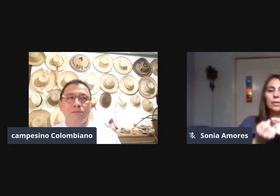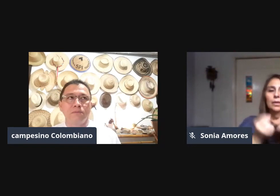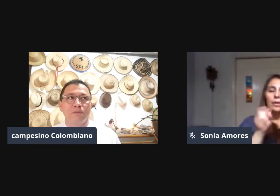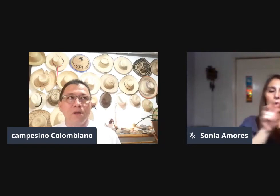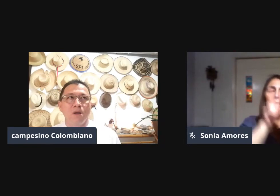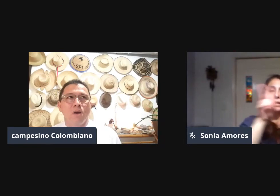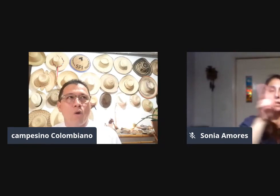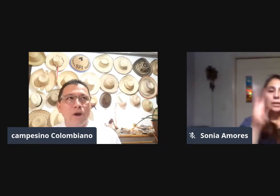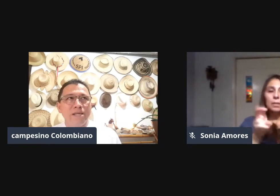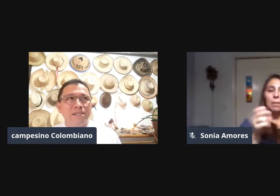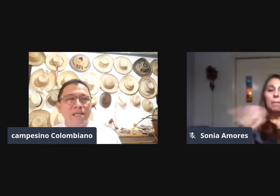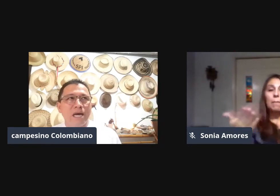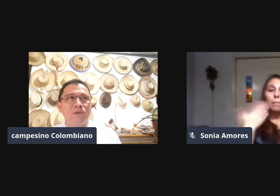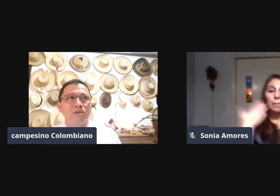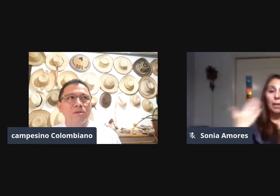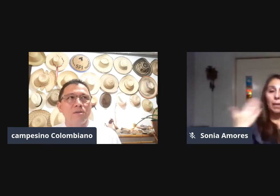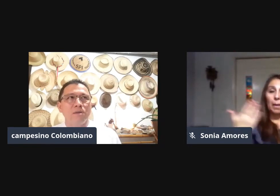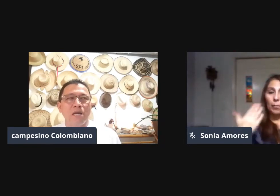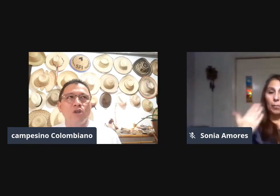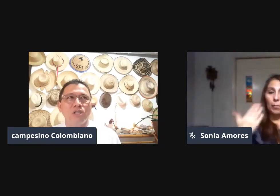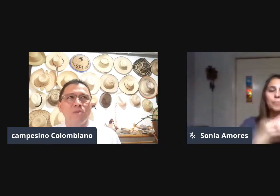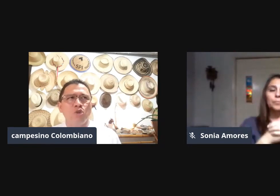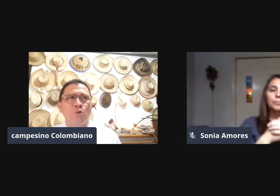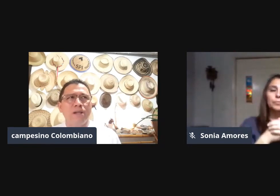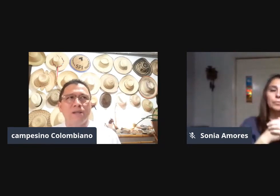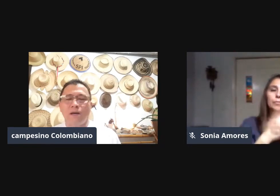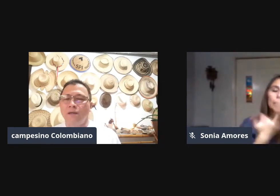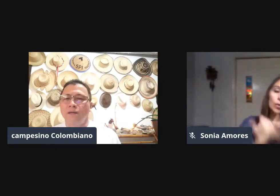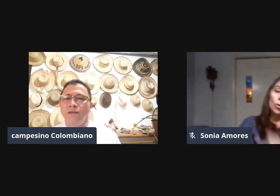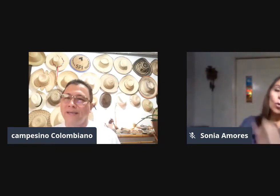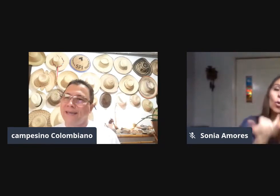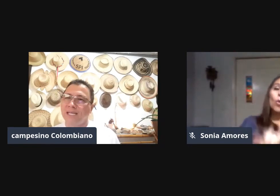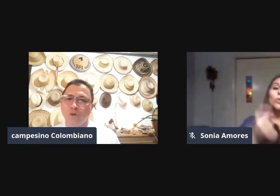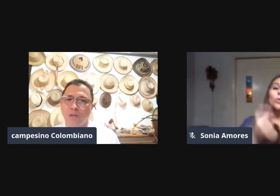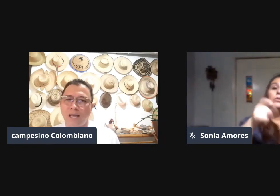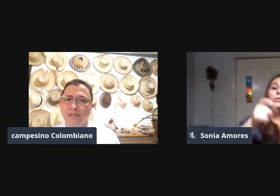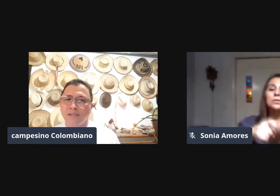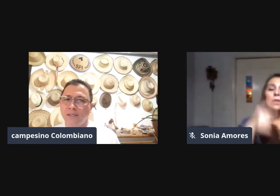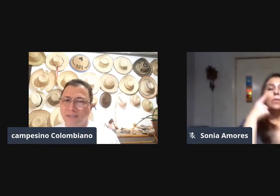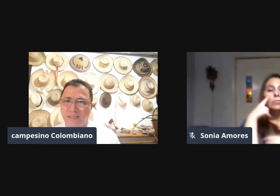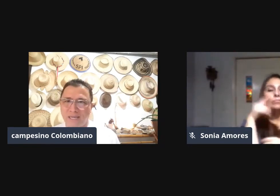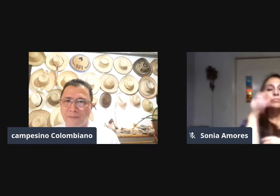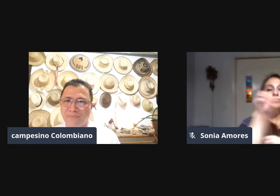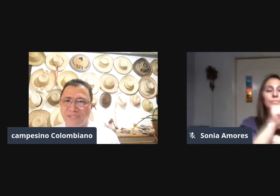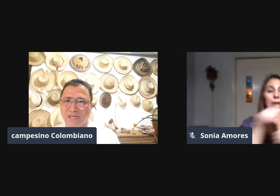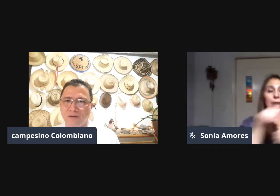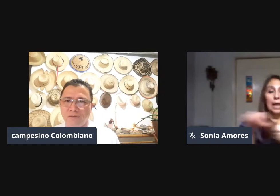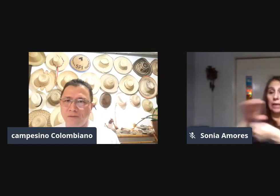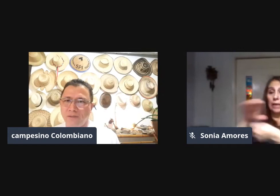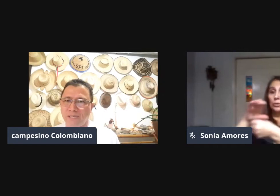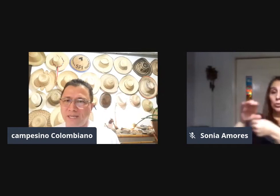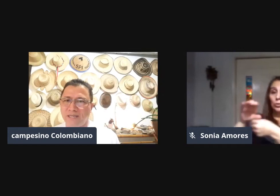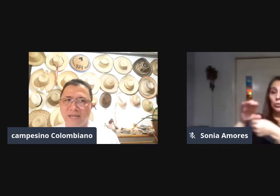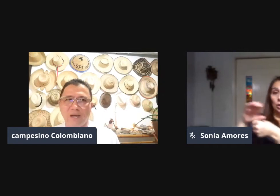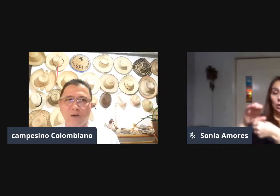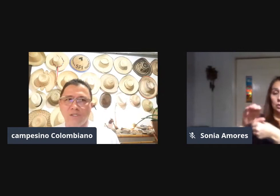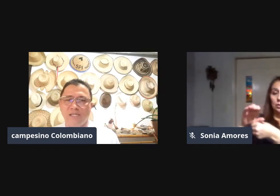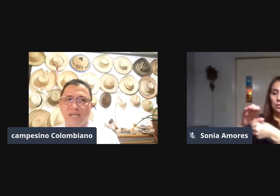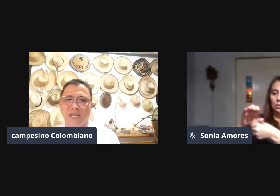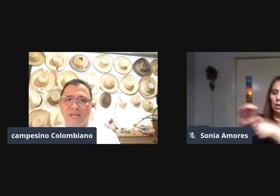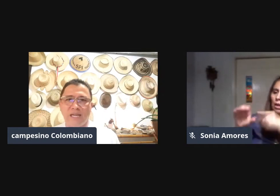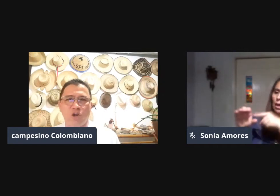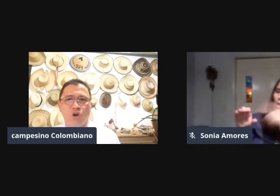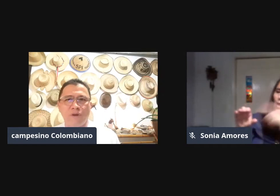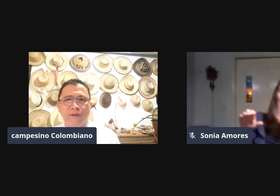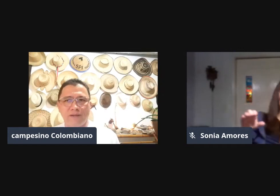campo. Hoy necesitamos y nos dimos cuenta de que las ciudades sin el campesino, sin el negro, sin